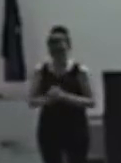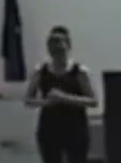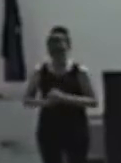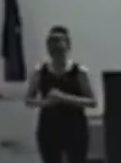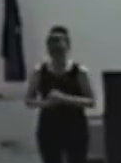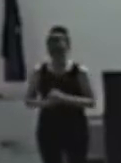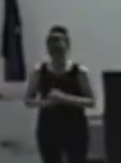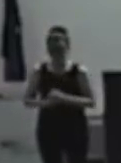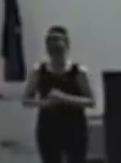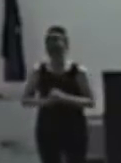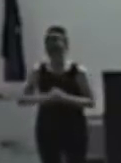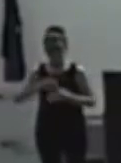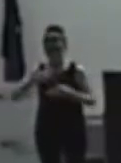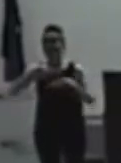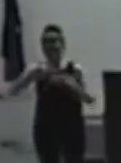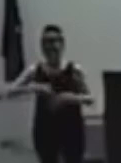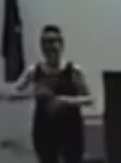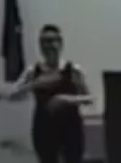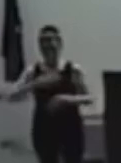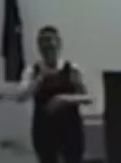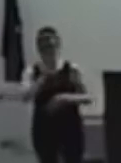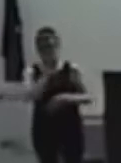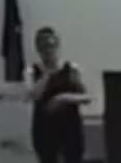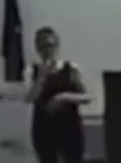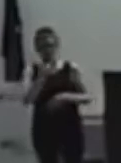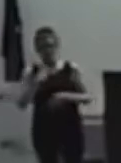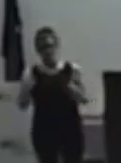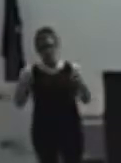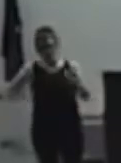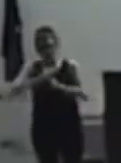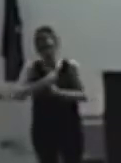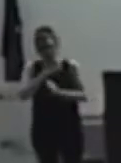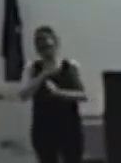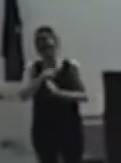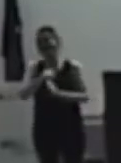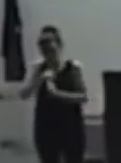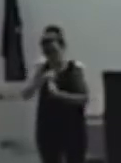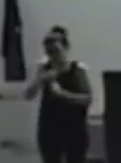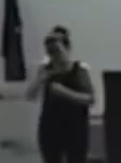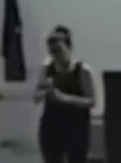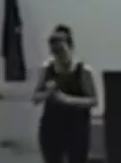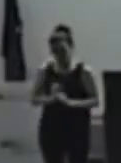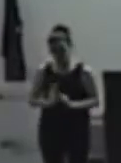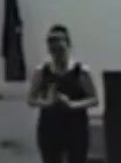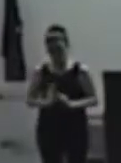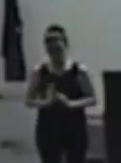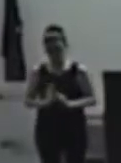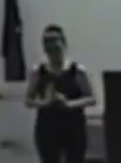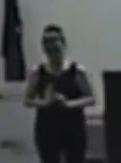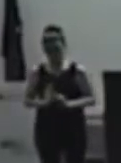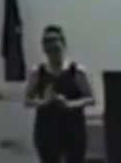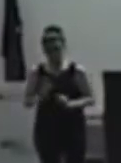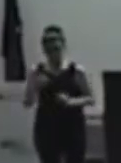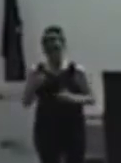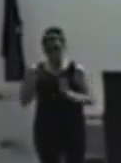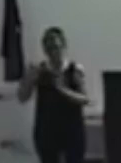seguramente a mí mi madre me lo decía, abrígate que tengo frío. Pues quiero decir que habrá